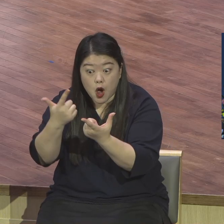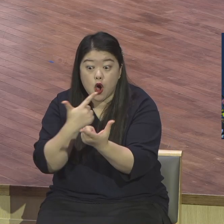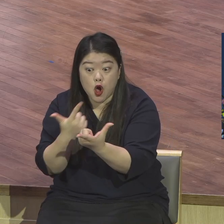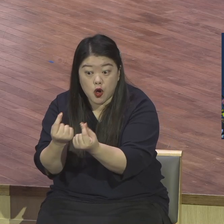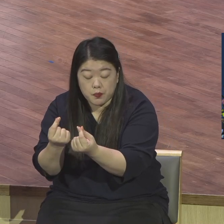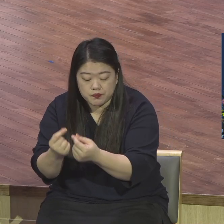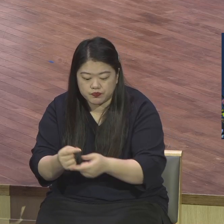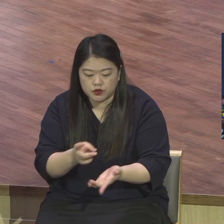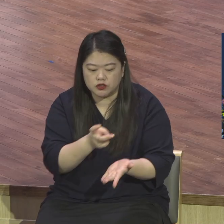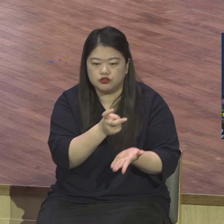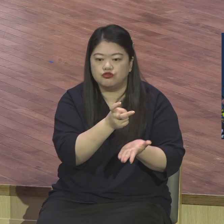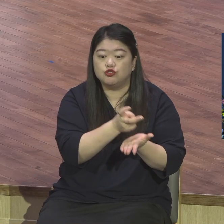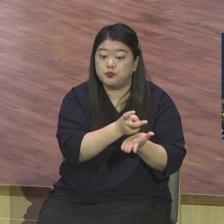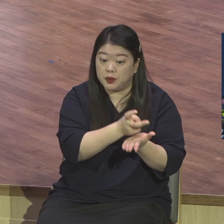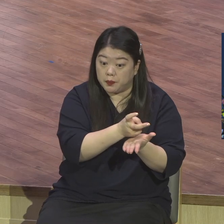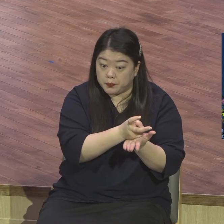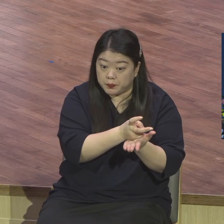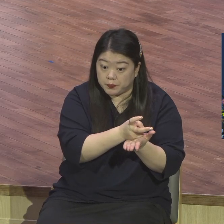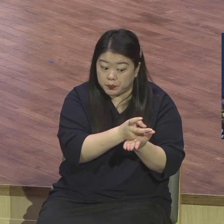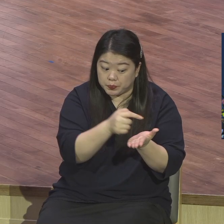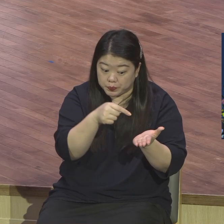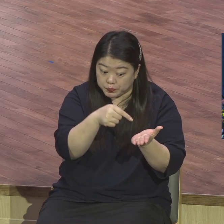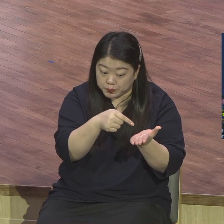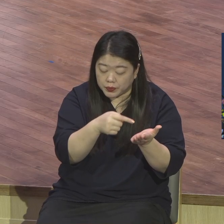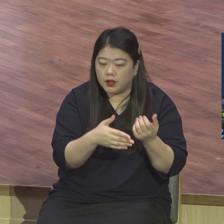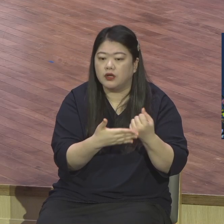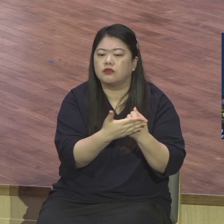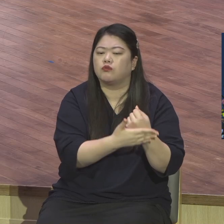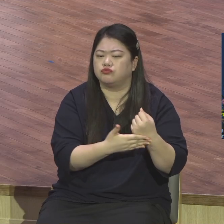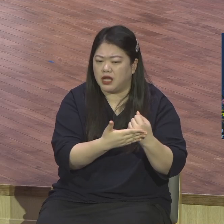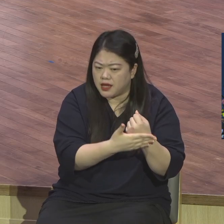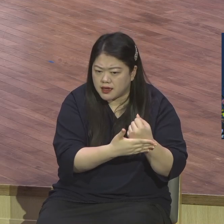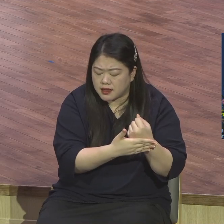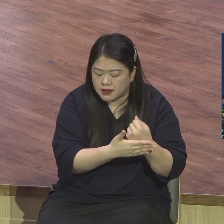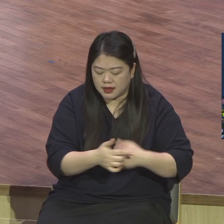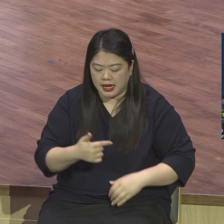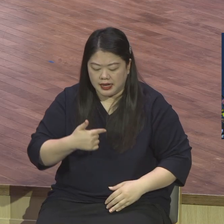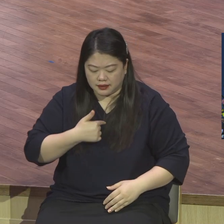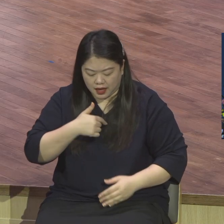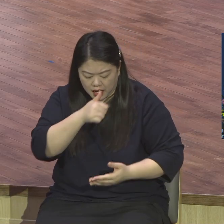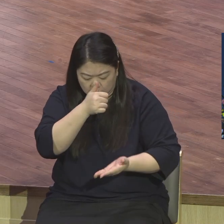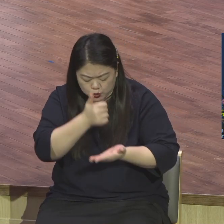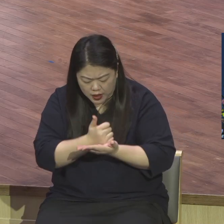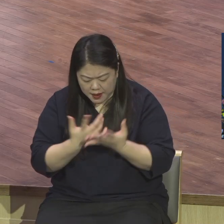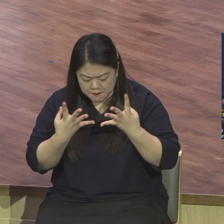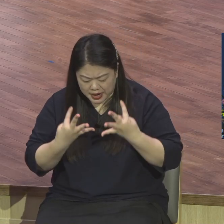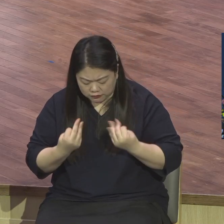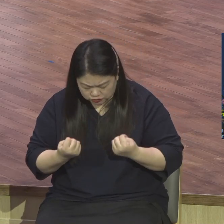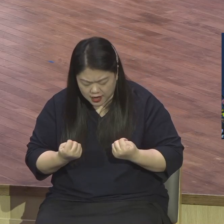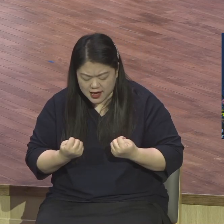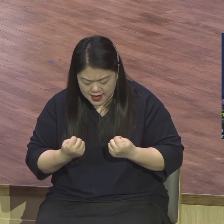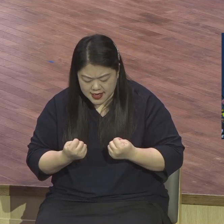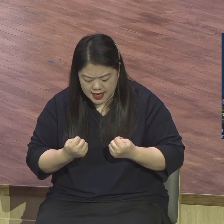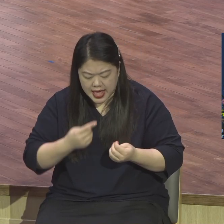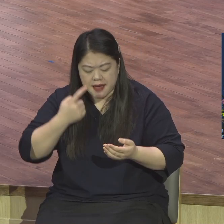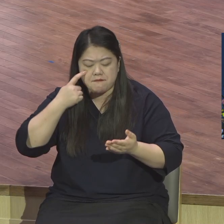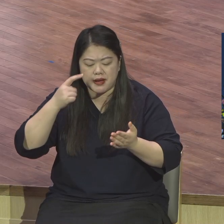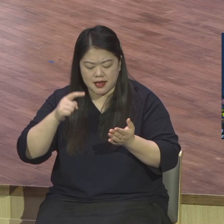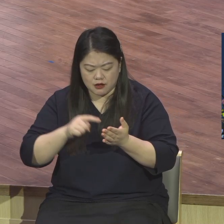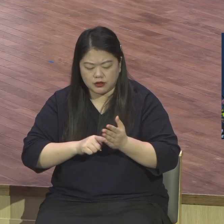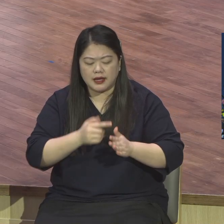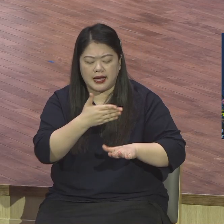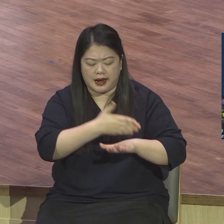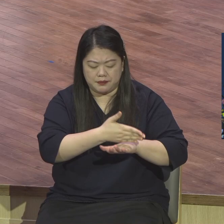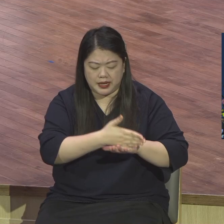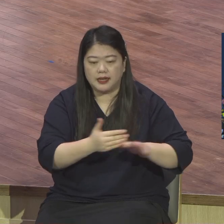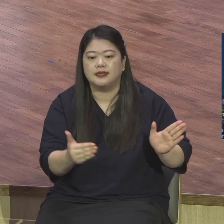더러운 거 다 보여준다. 응? 얼마나 네가 더러운 죄인인가를 다 깨닫게 해준다. 다 보여줍니다.